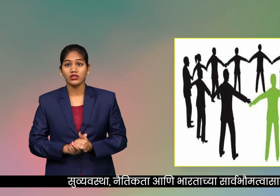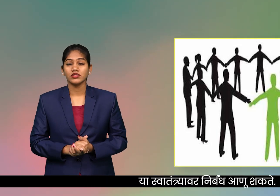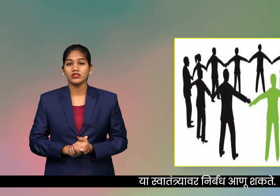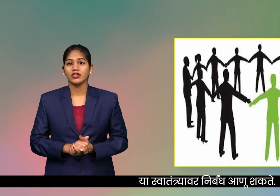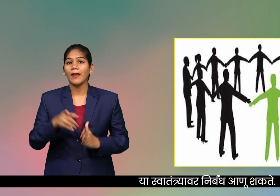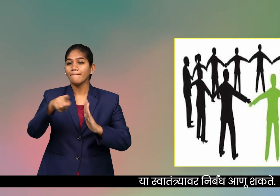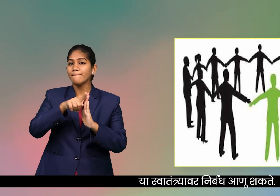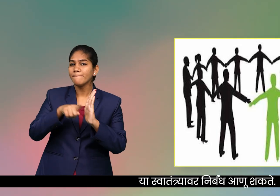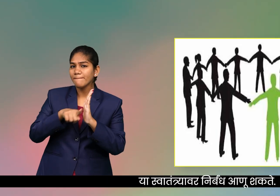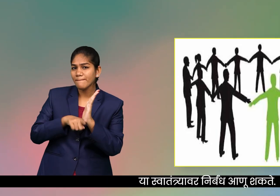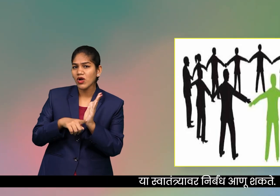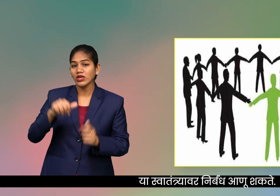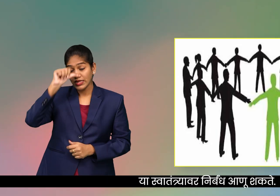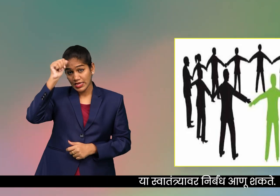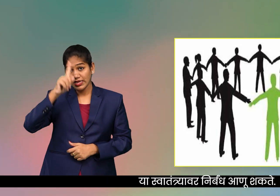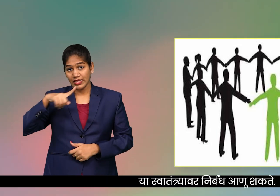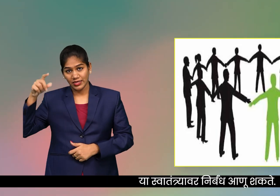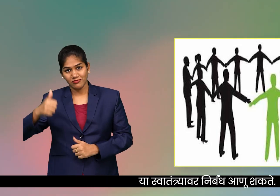या स्वातंत्र्यांवर निर्बंध आणू शकते.